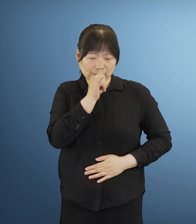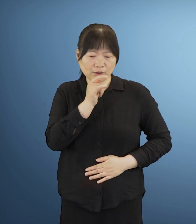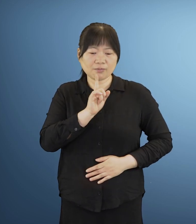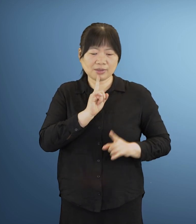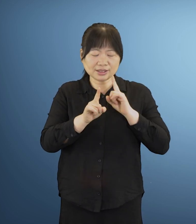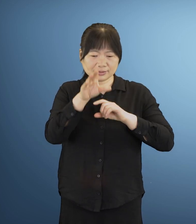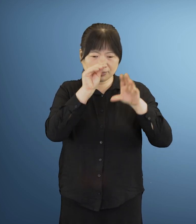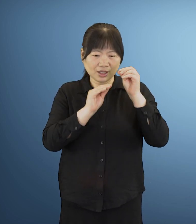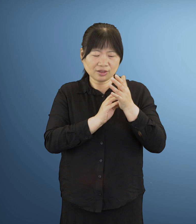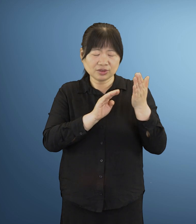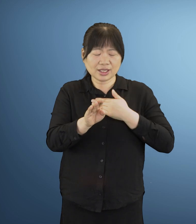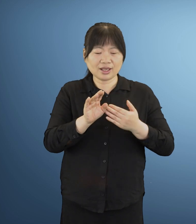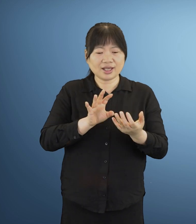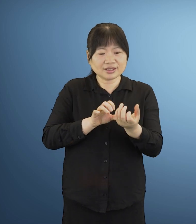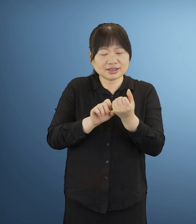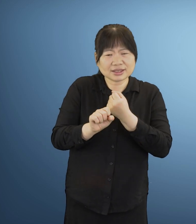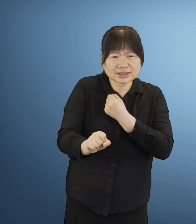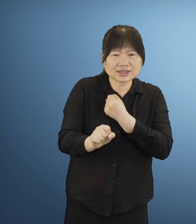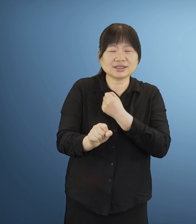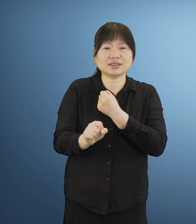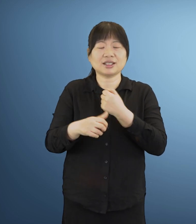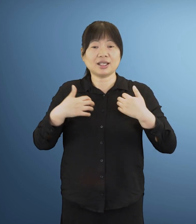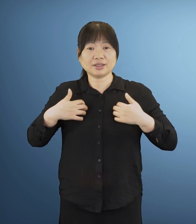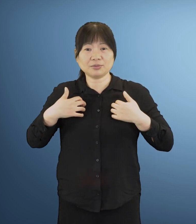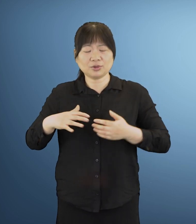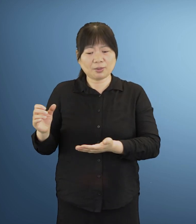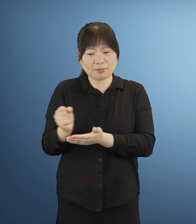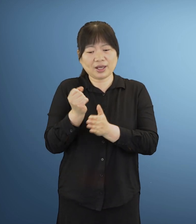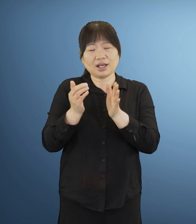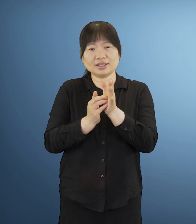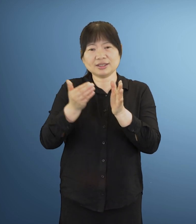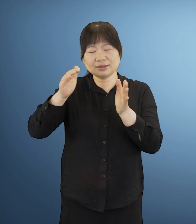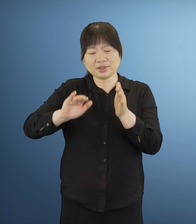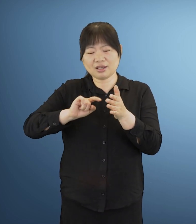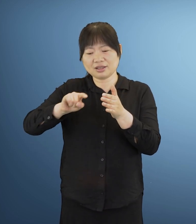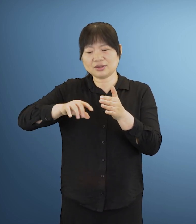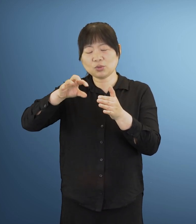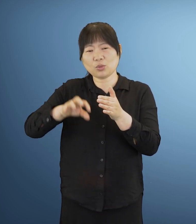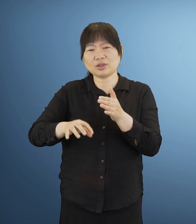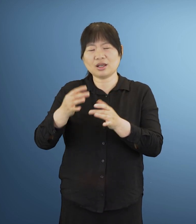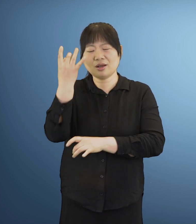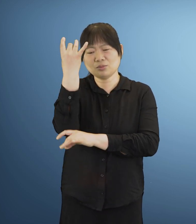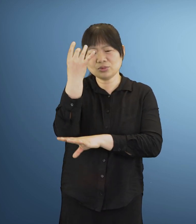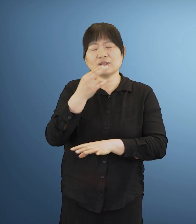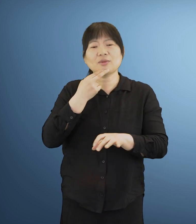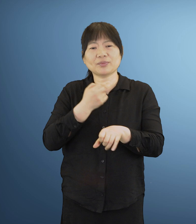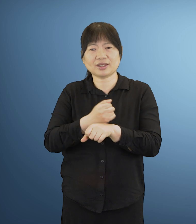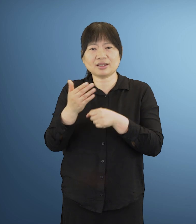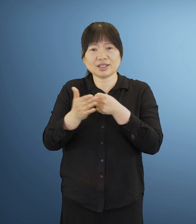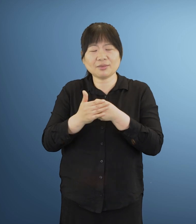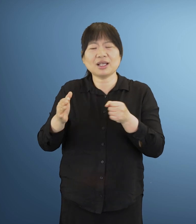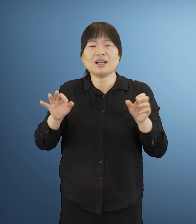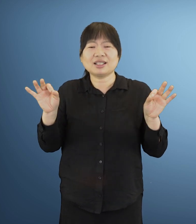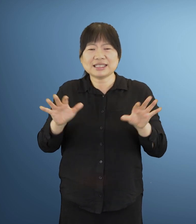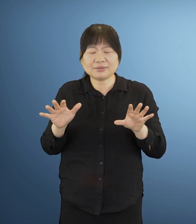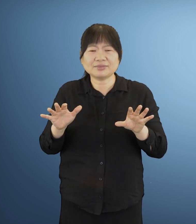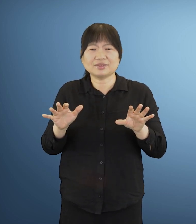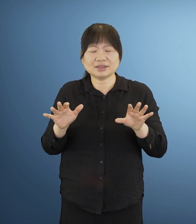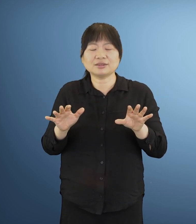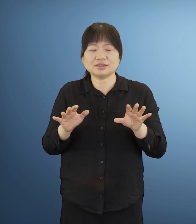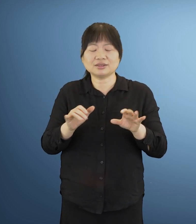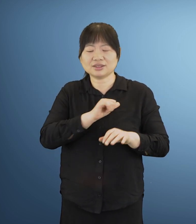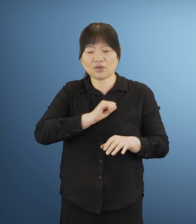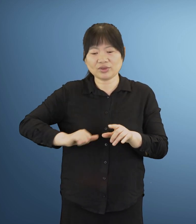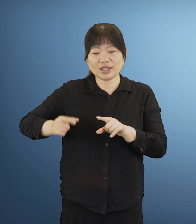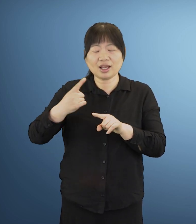말씀을 듣고 즉시 기쁨으로 받되 그 속에 뿌리가 없어 잠시 견디다가